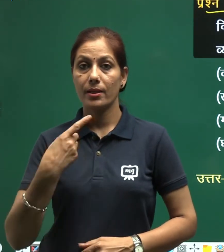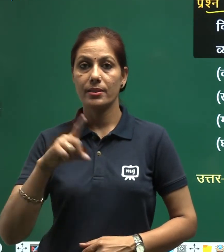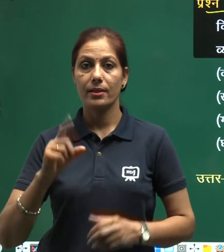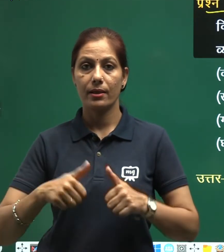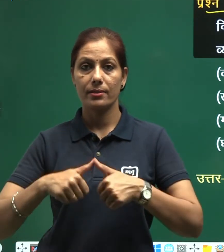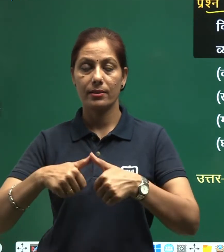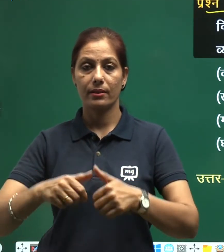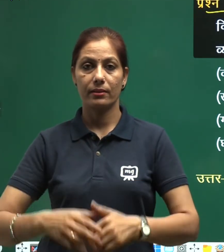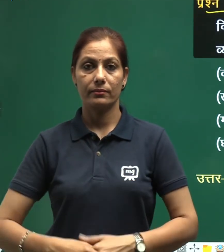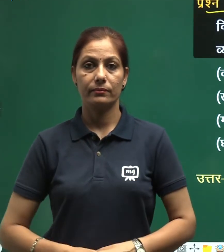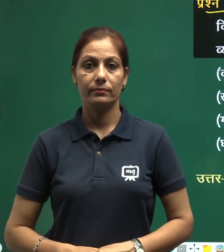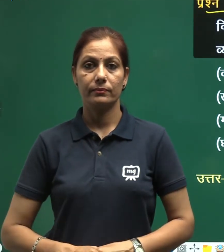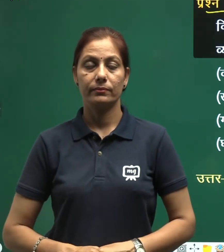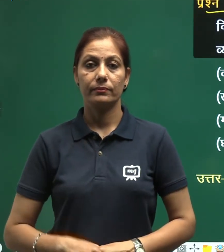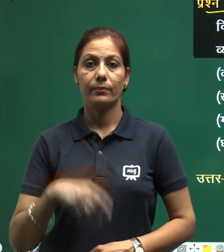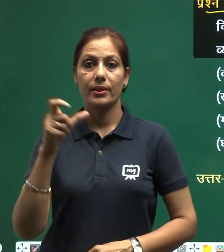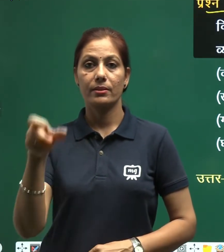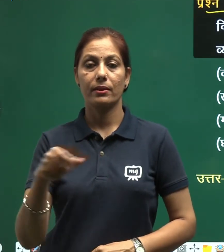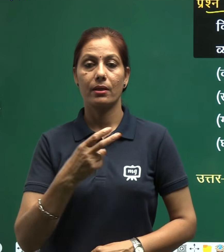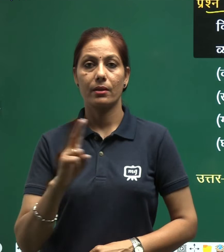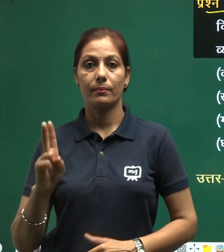है लॉर्ड कर्जन।